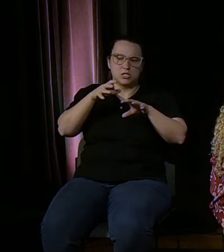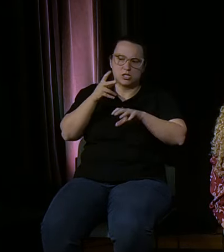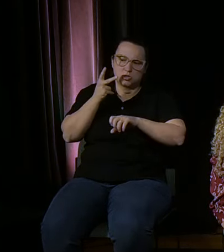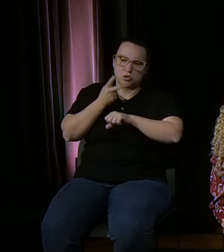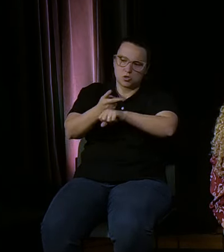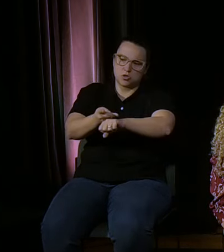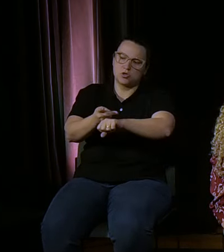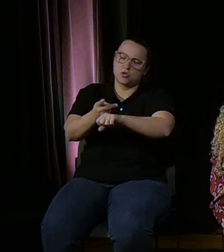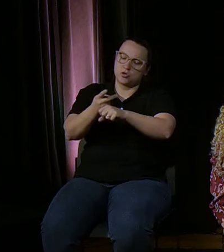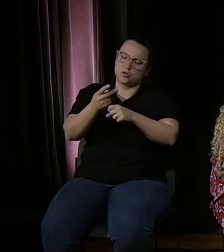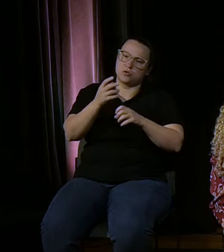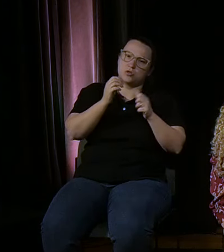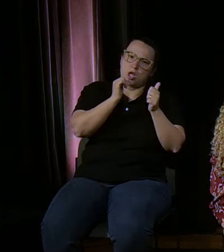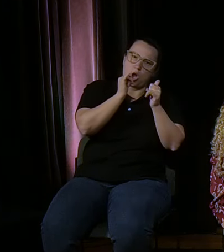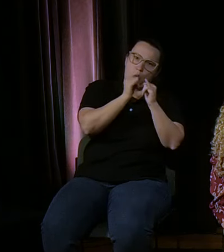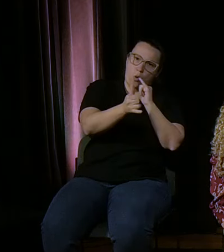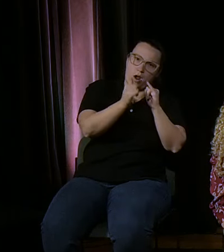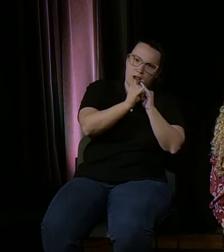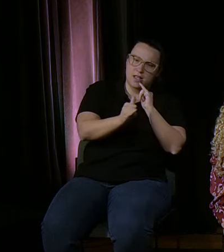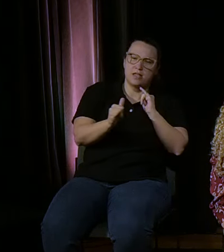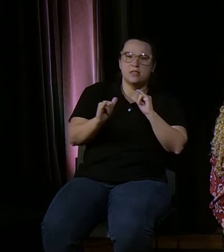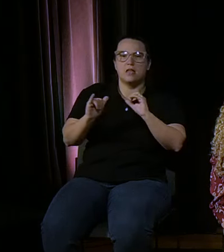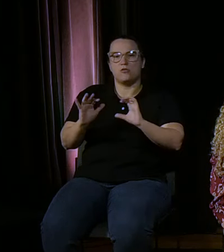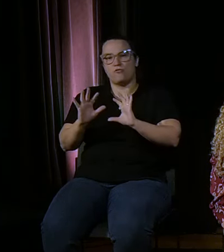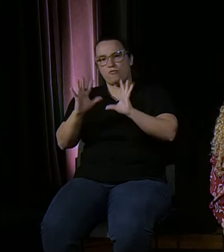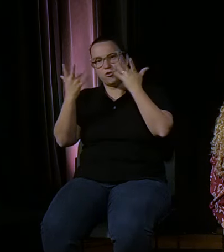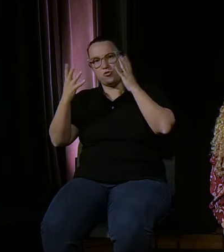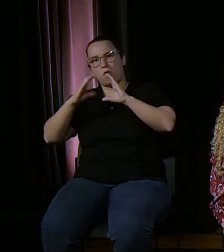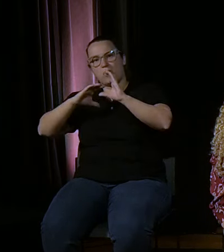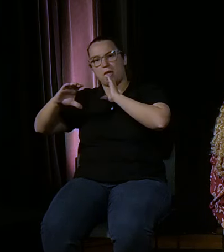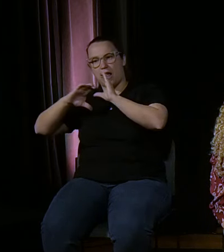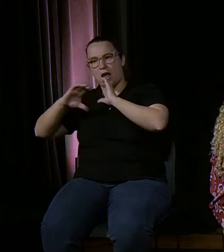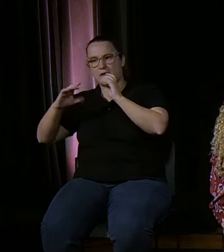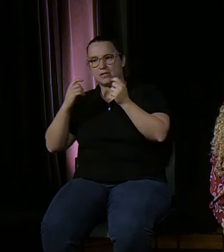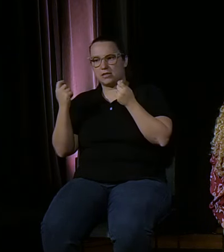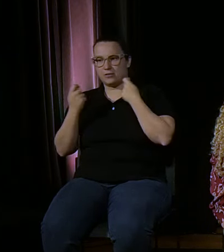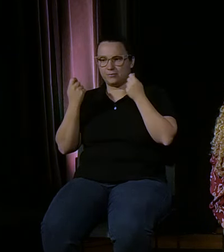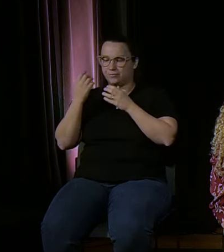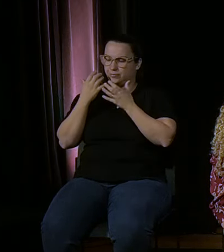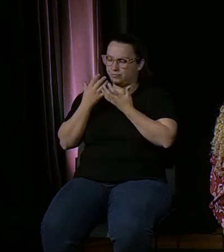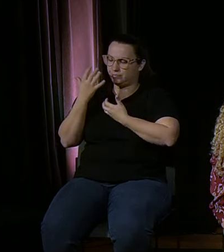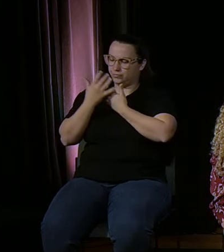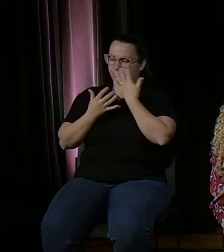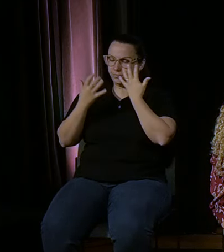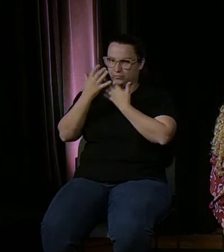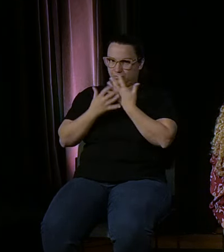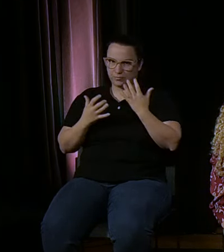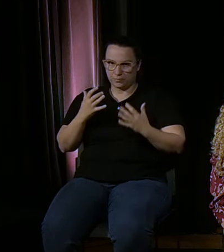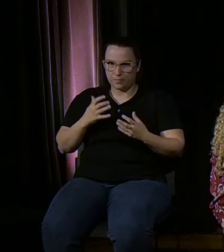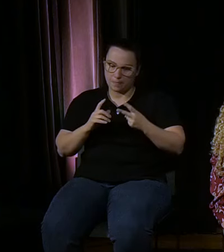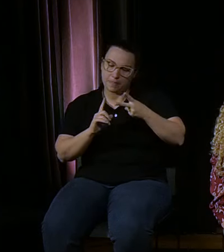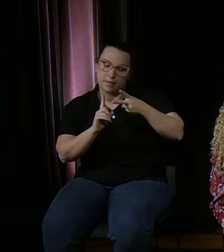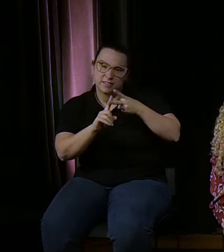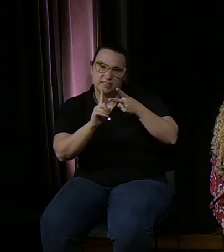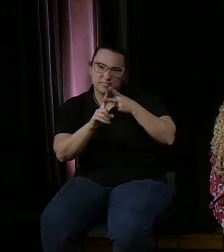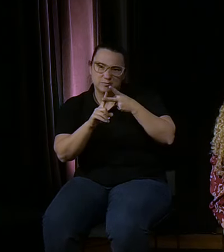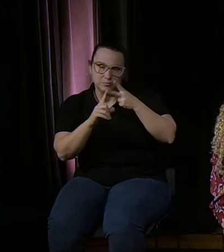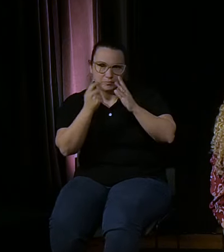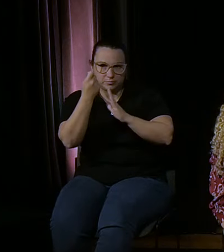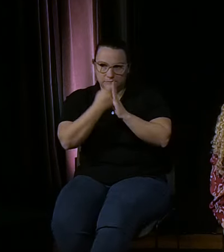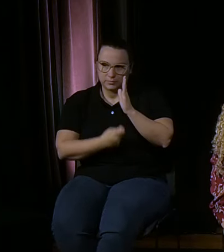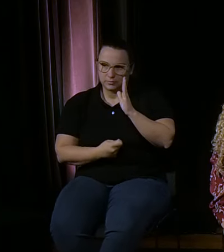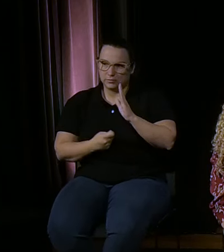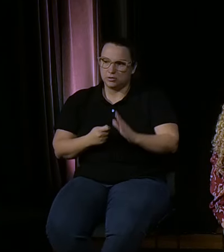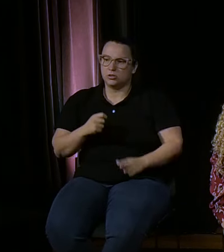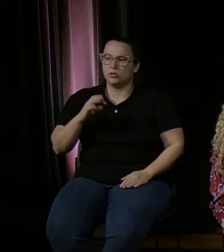os dois prêmios, o da corrida e o do Festival da Canção. Resumo do filme 2, que é Jorge Ben mais To Be or Not To Be, que é esse roteiro que